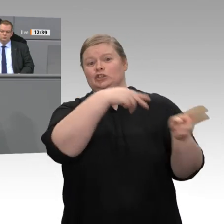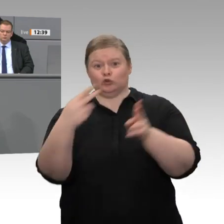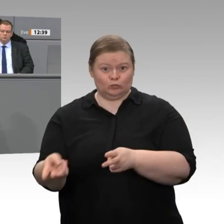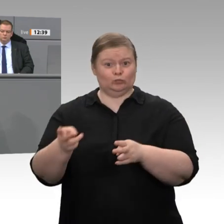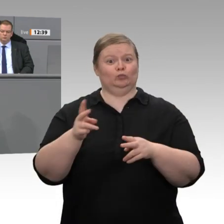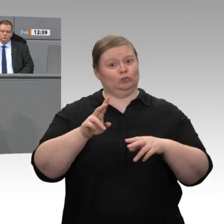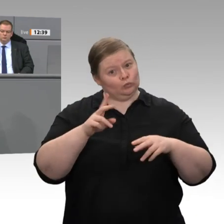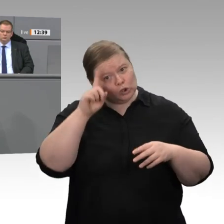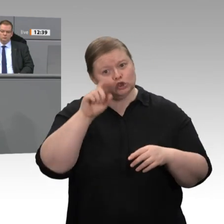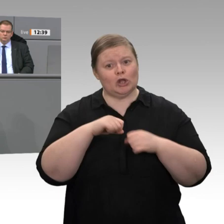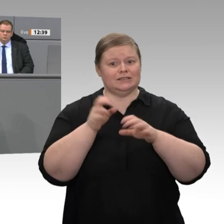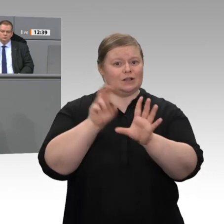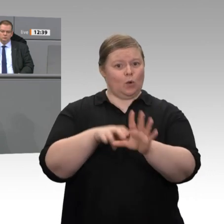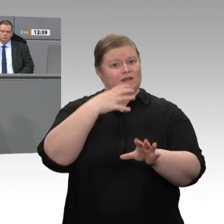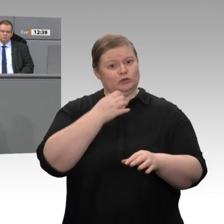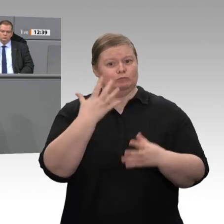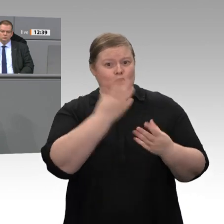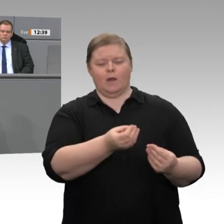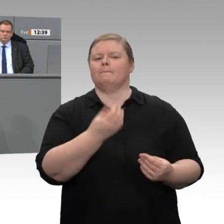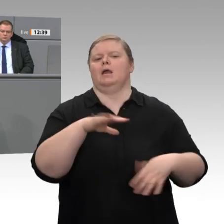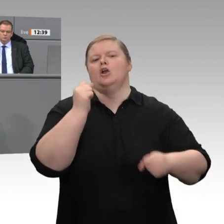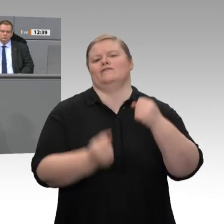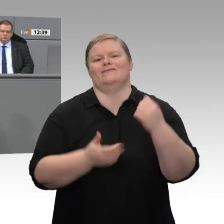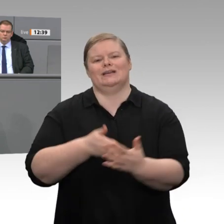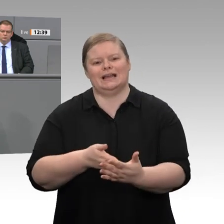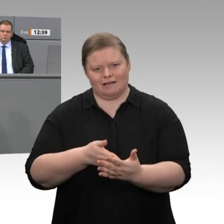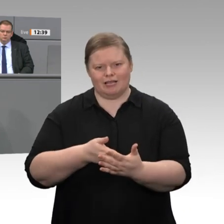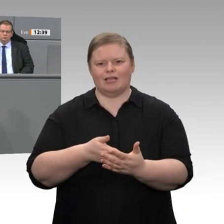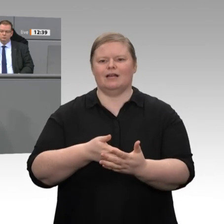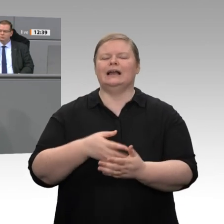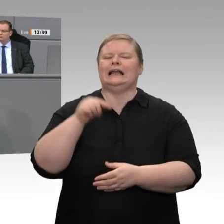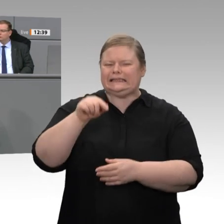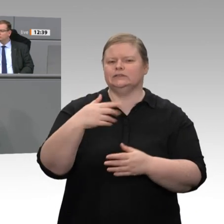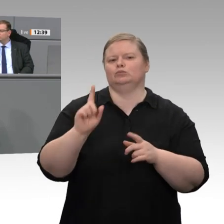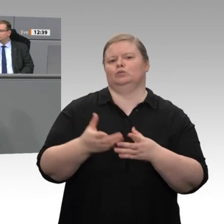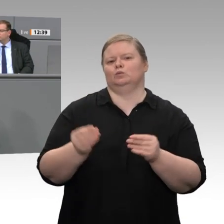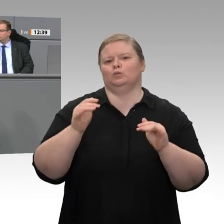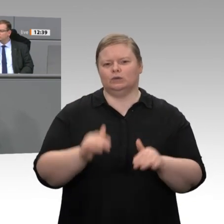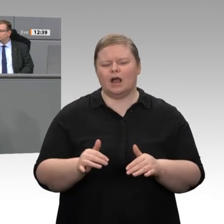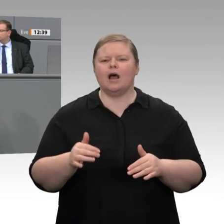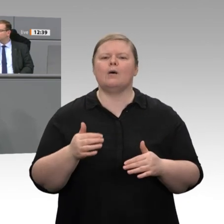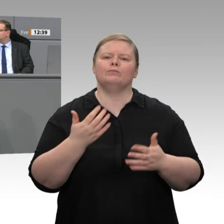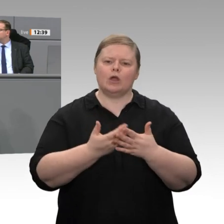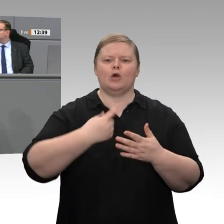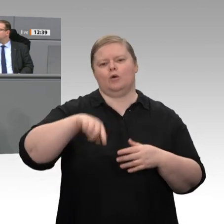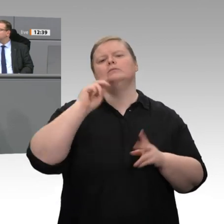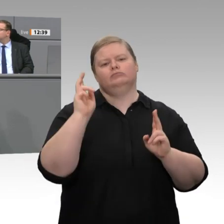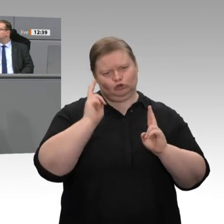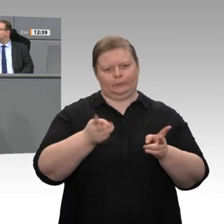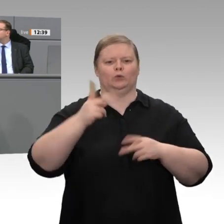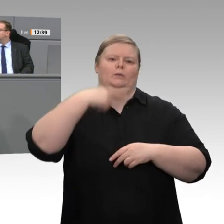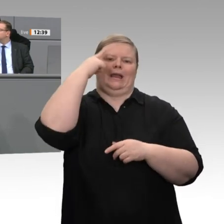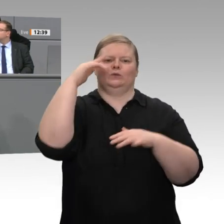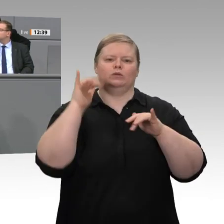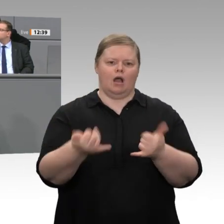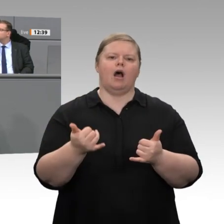dafür muss es eine Lösung geben, und die gibt es aber schon. Also die Aufforderung, jetzt müsste mal einer handeln, jetzt müsste mal die Bundesregierung